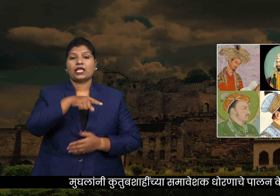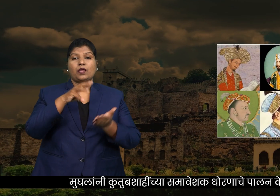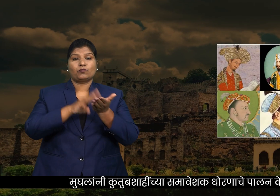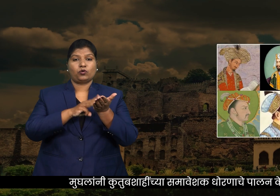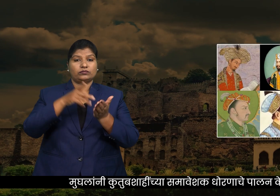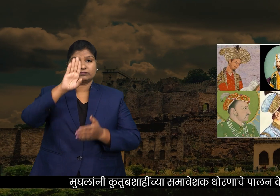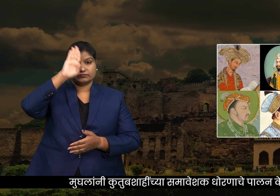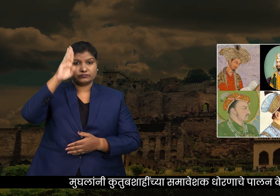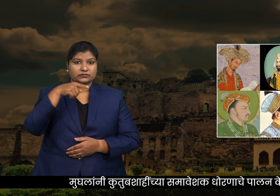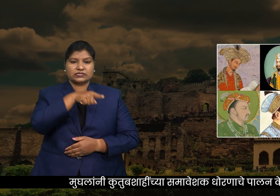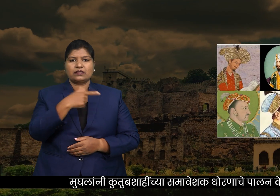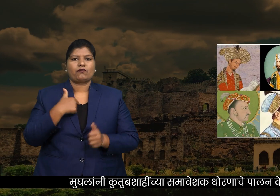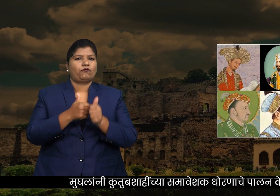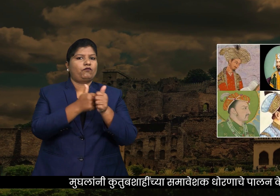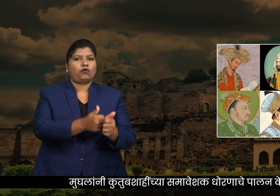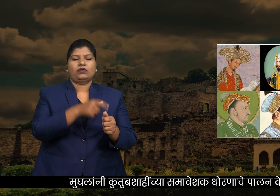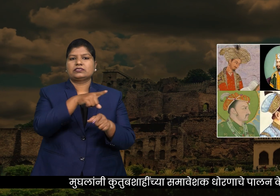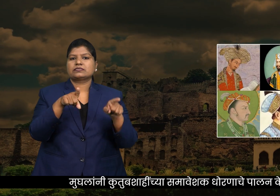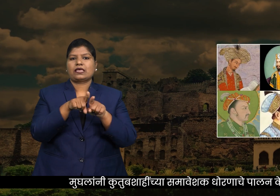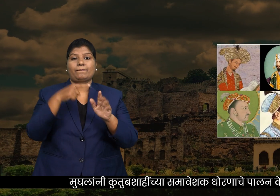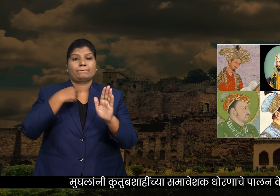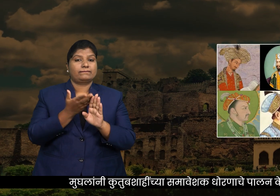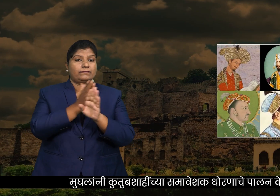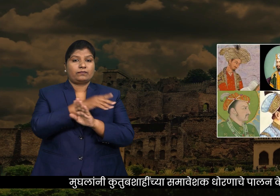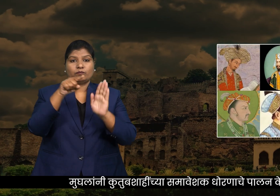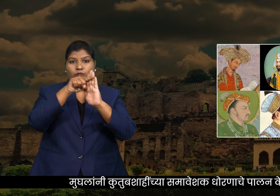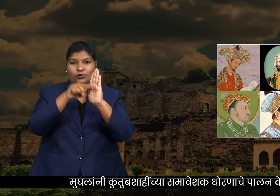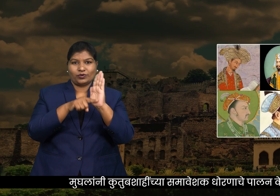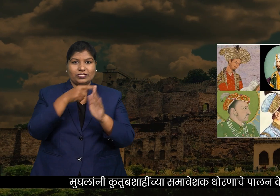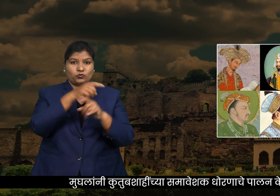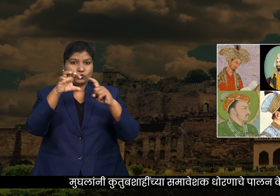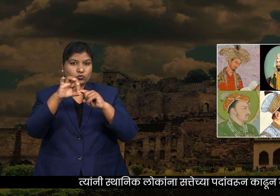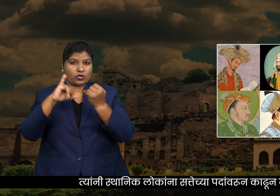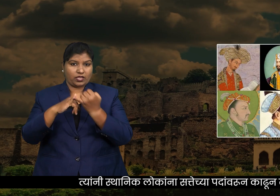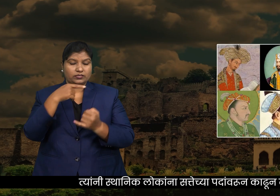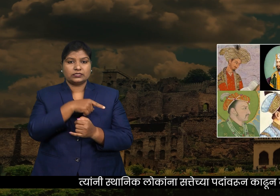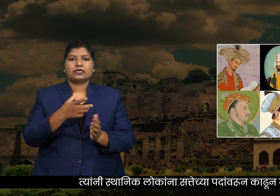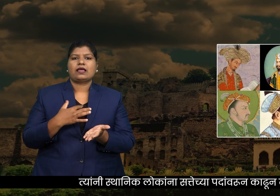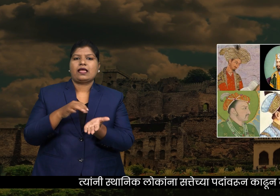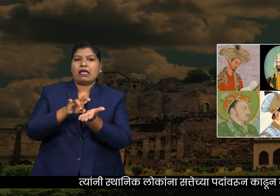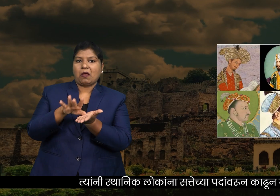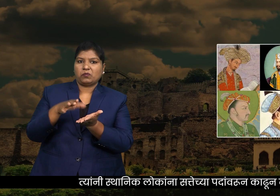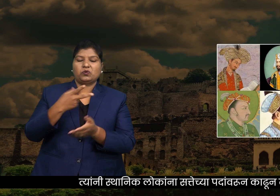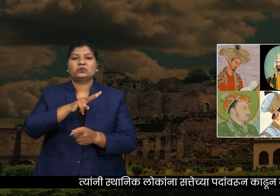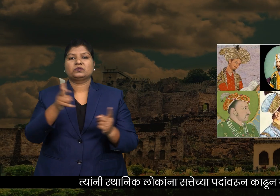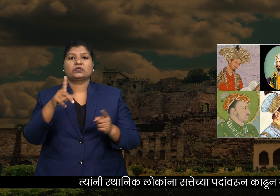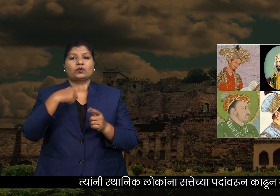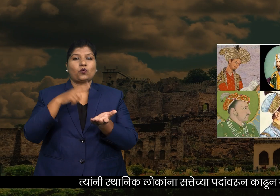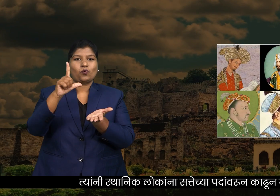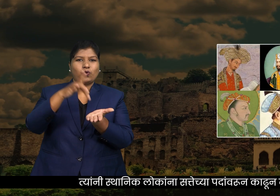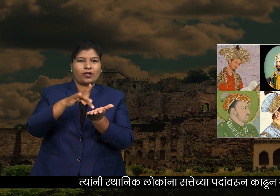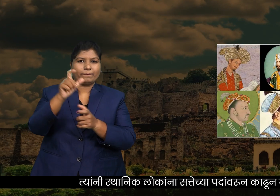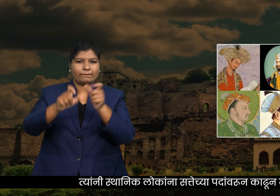मुघलांनी कुतुबशाहीच्या समावेशक धोरणाचे पालन केले नाही. त्यांनी स्थानिक लोकांना